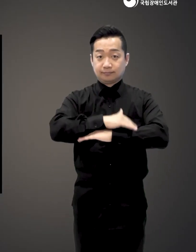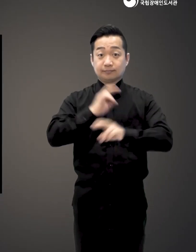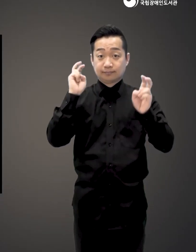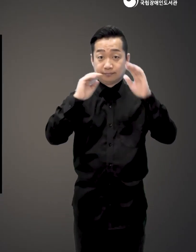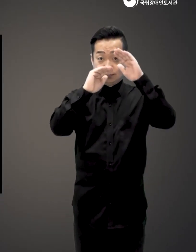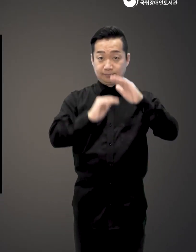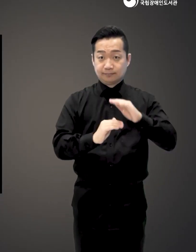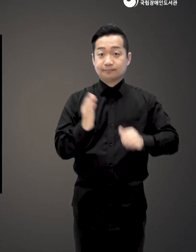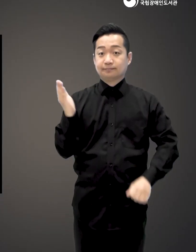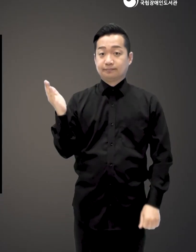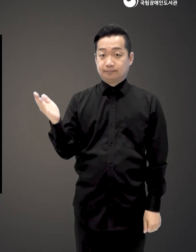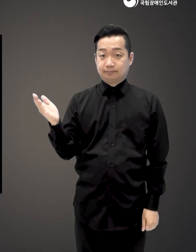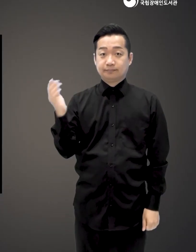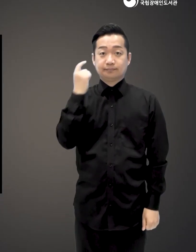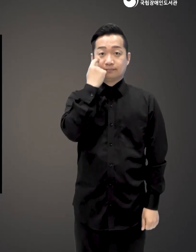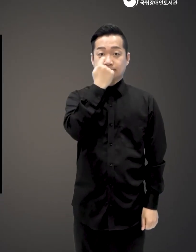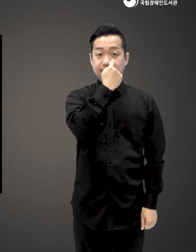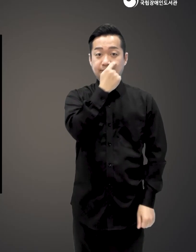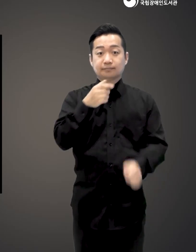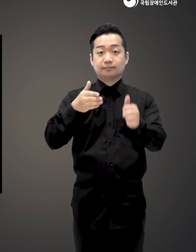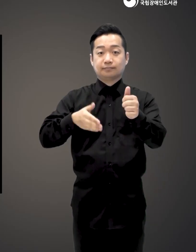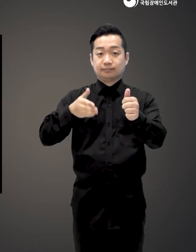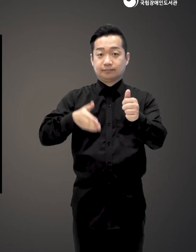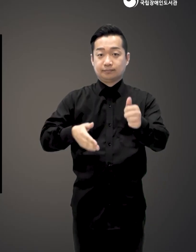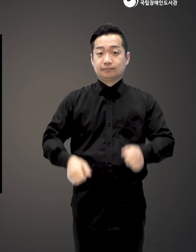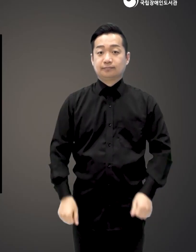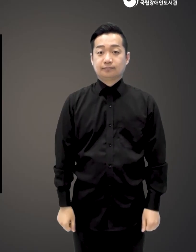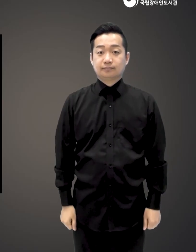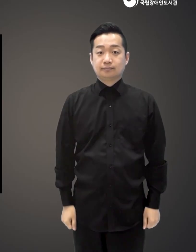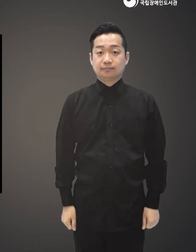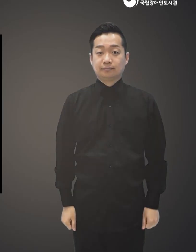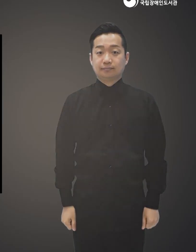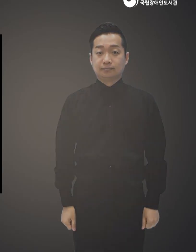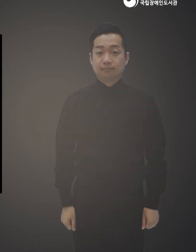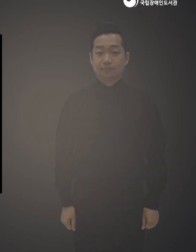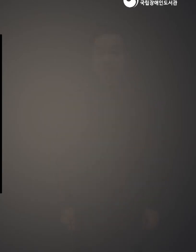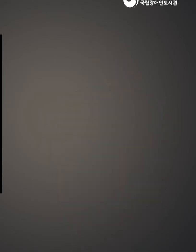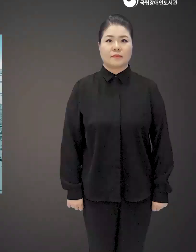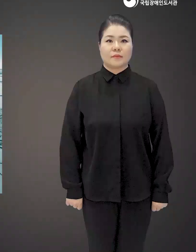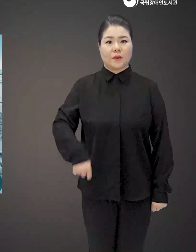쉼표, 저자 이명학, 출판사 책풀.